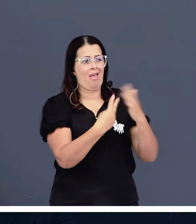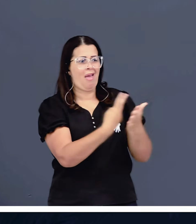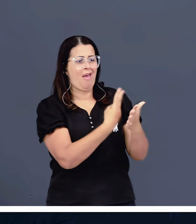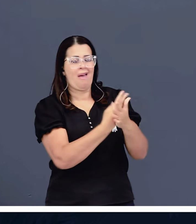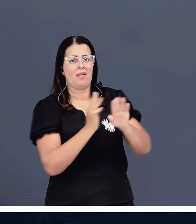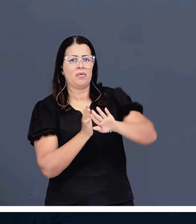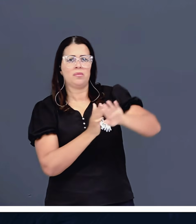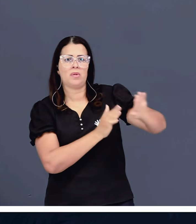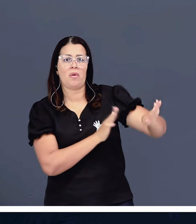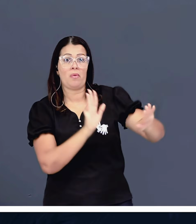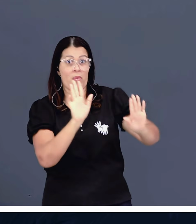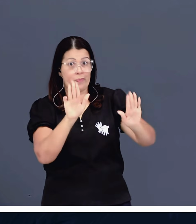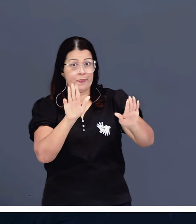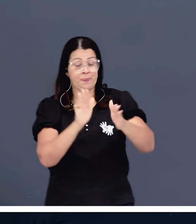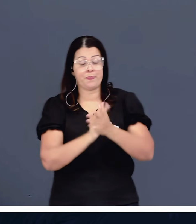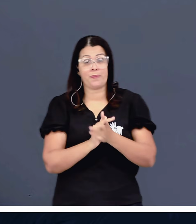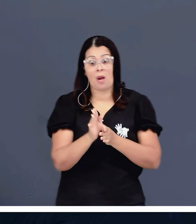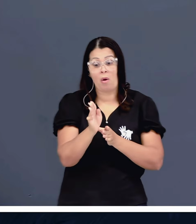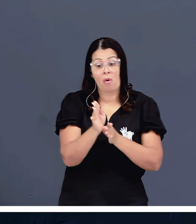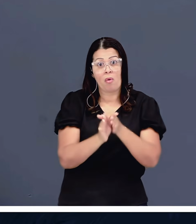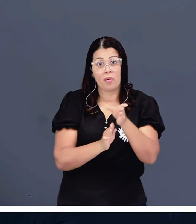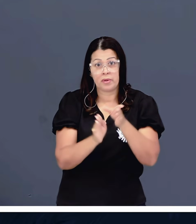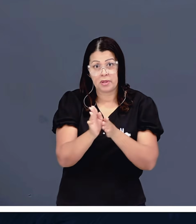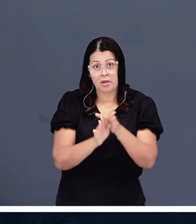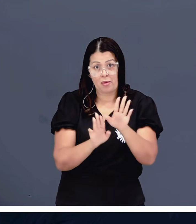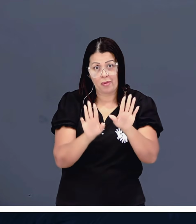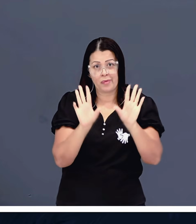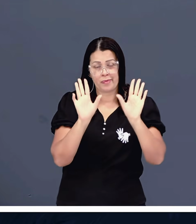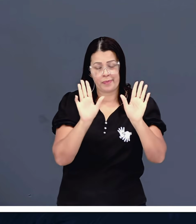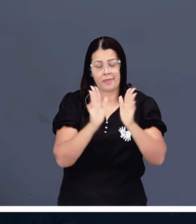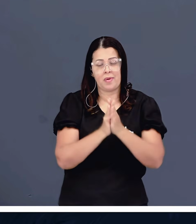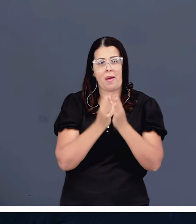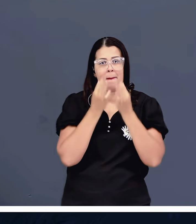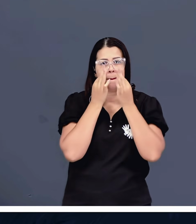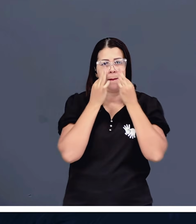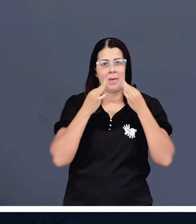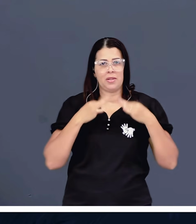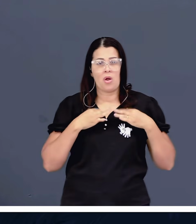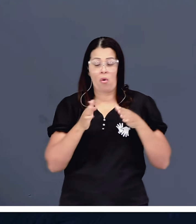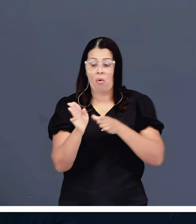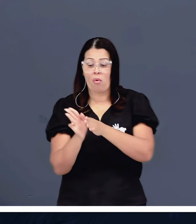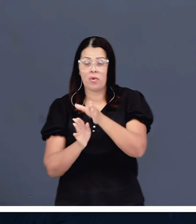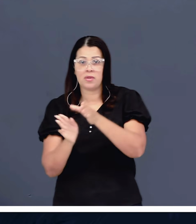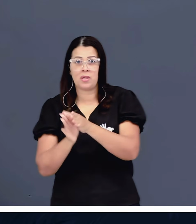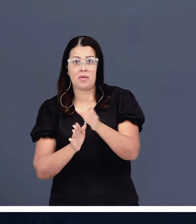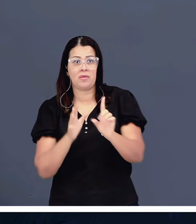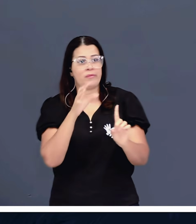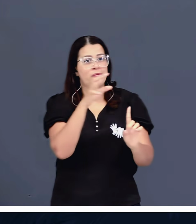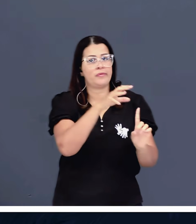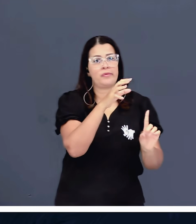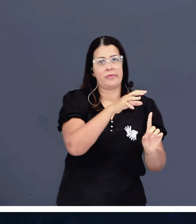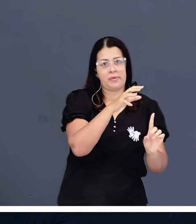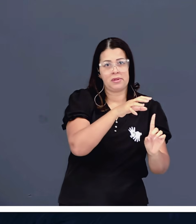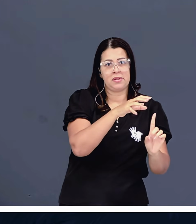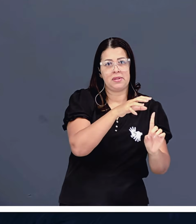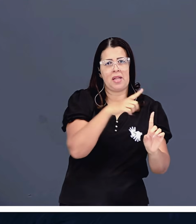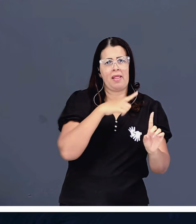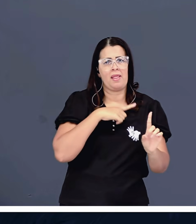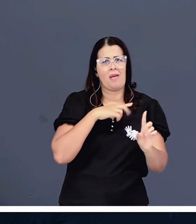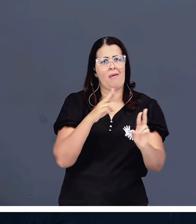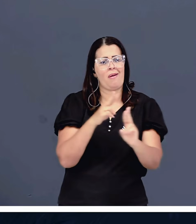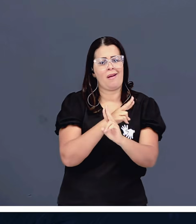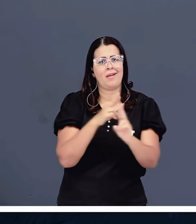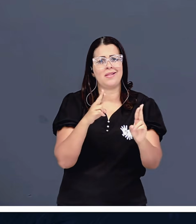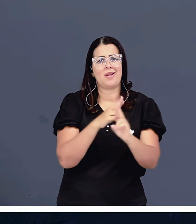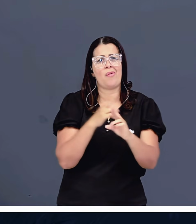E gente, conselho, ouça bem o que eu vou dizer, conselho e influência tem uma